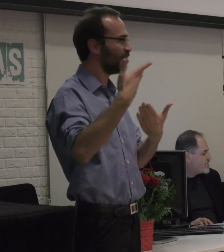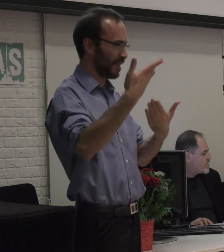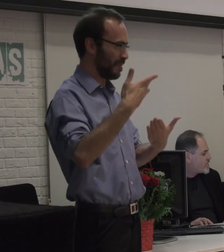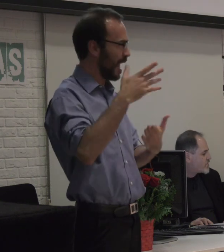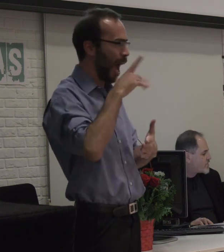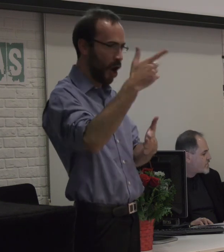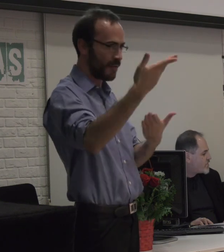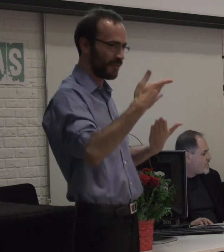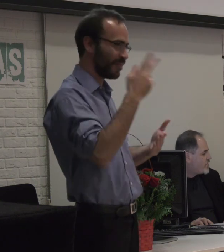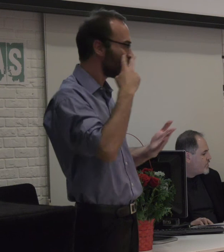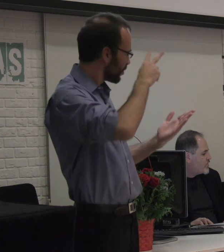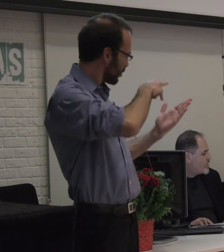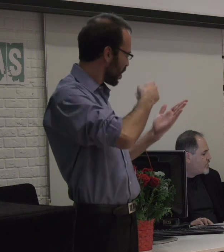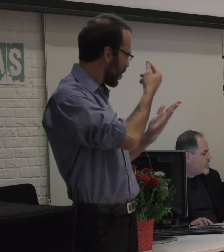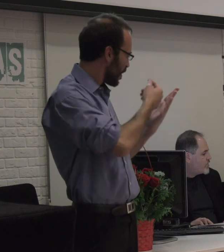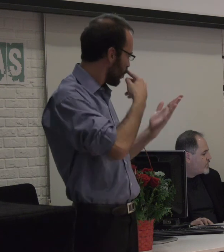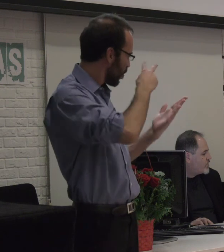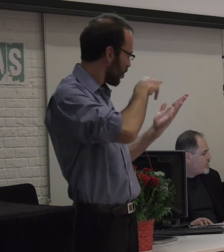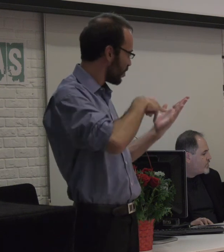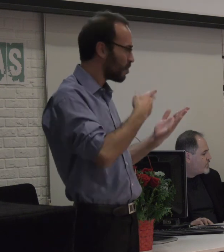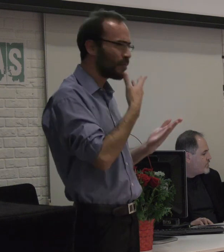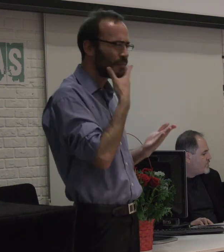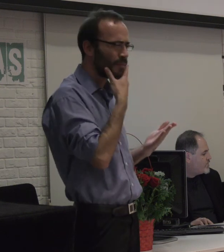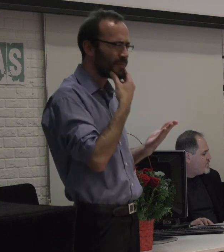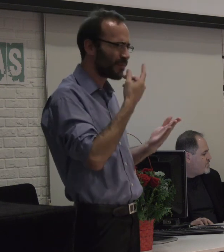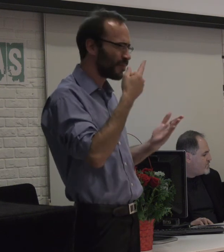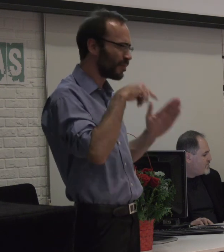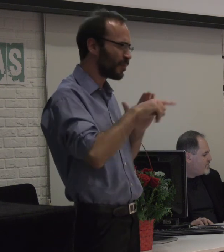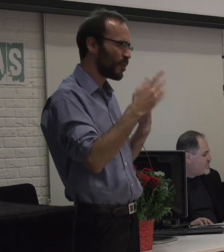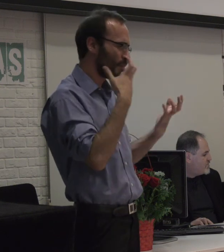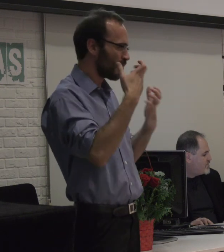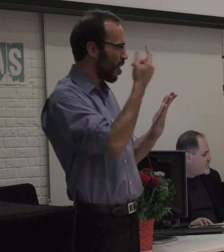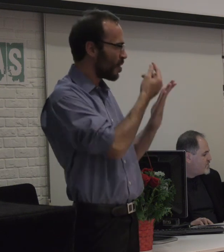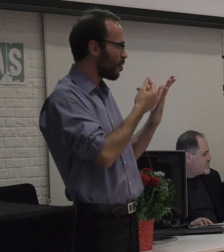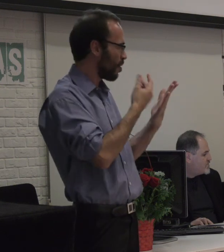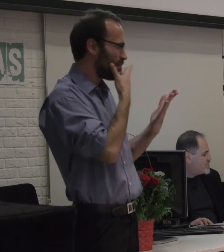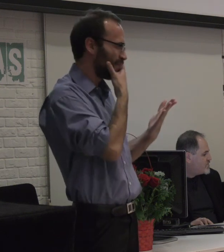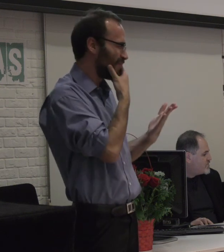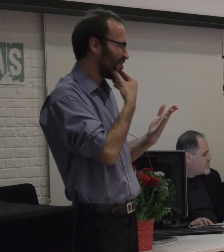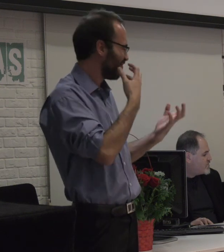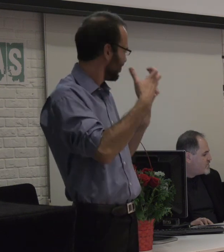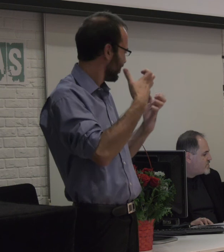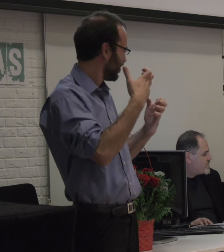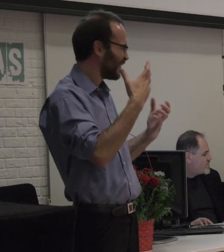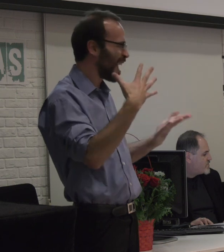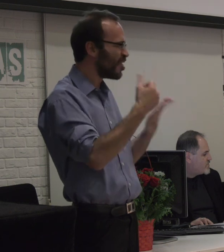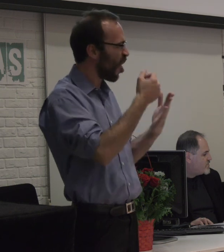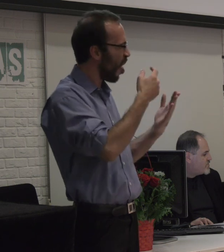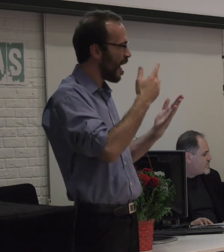acerquéis a valorar el libro porque está profusamente ilustrado, prácticamente hay ilustraciones en todas las páginas